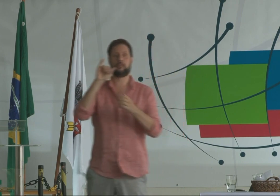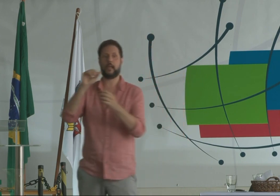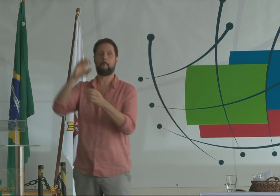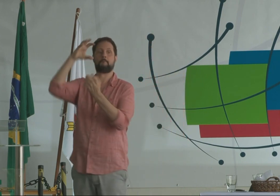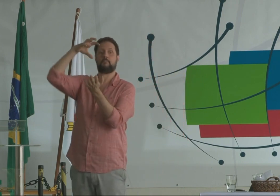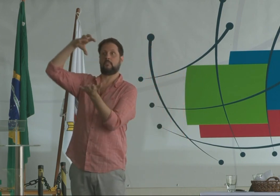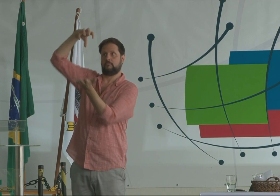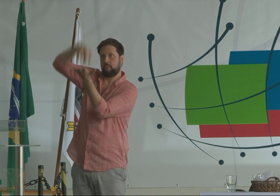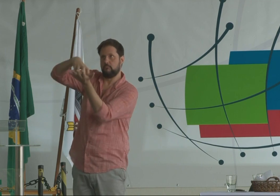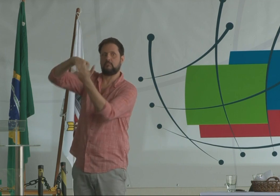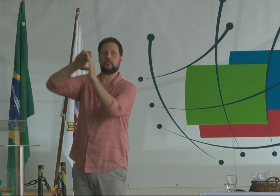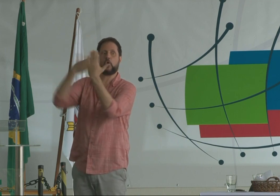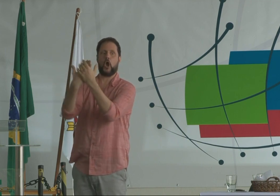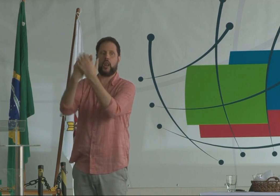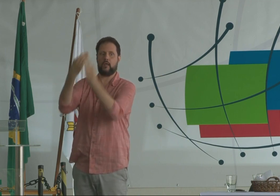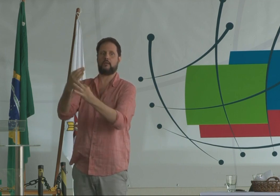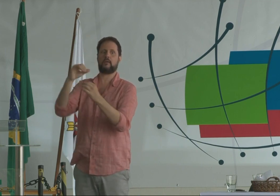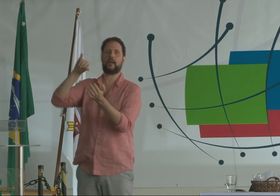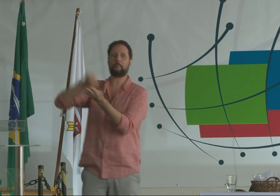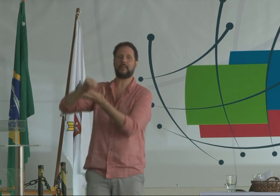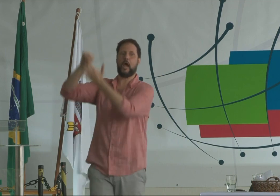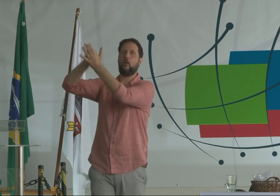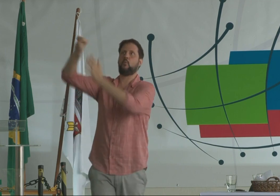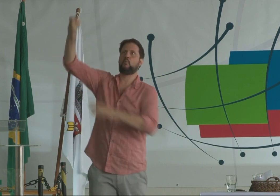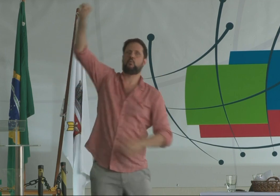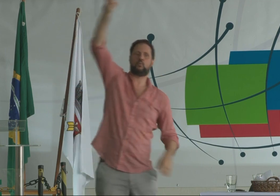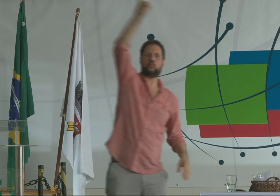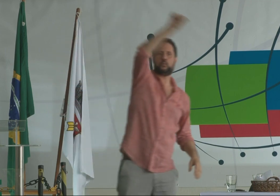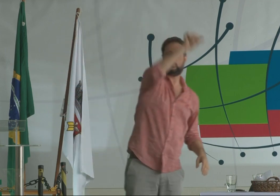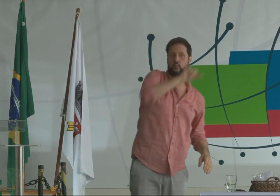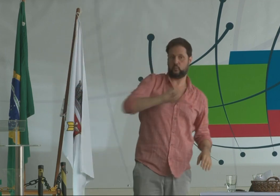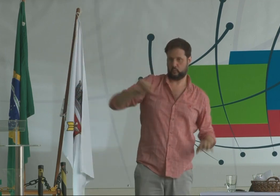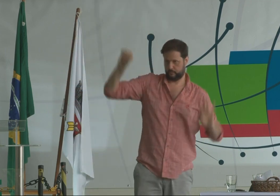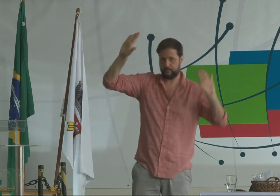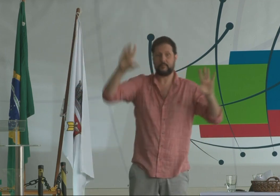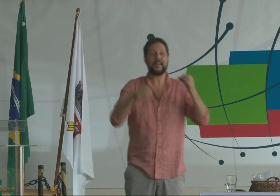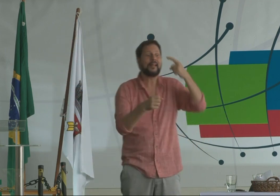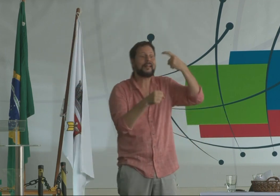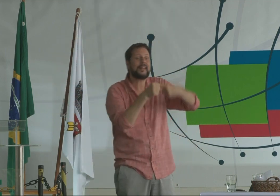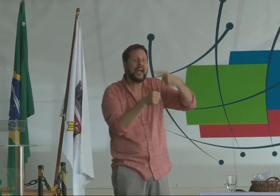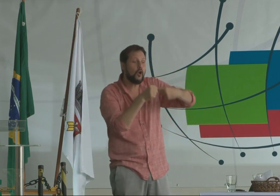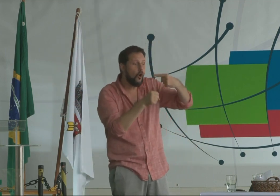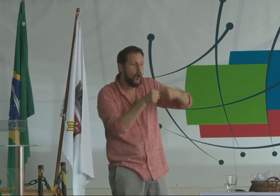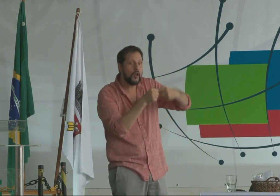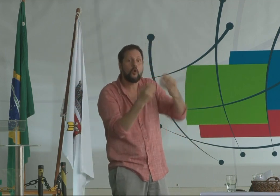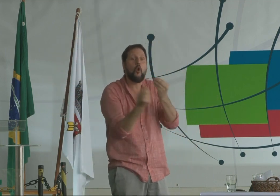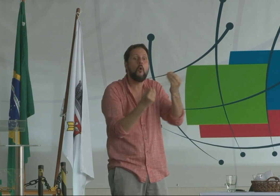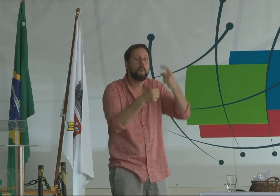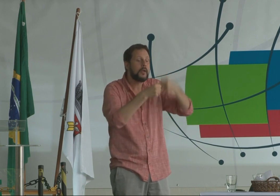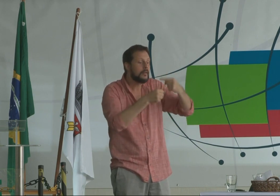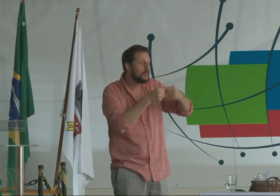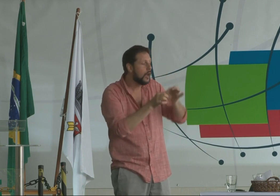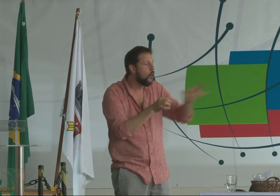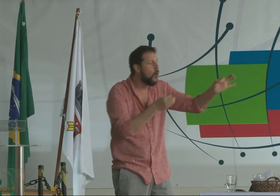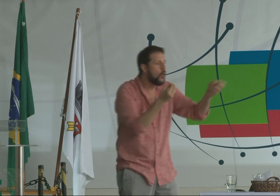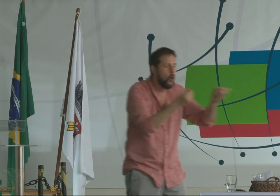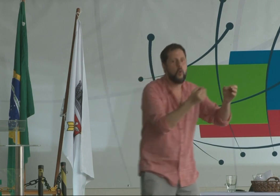Então, a gente cria 27 escolas bilíngues nas capitais. E as cidades do interior? Como seria isso?